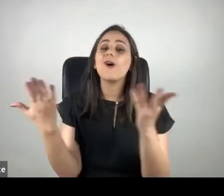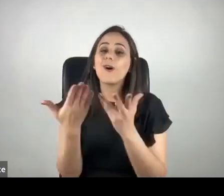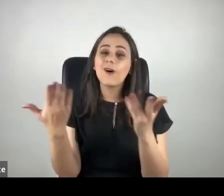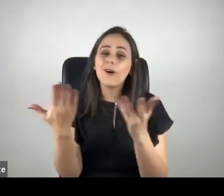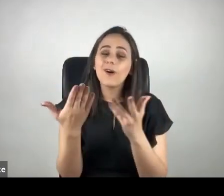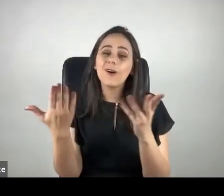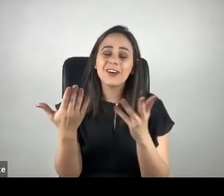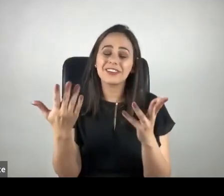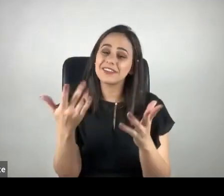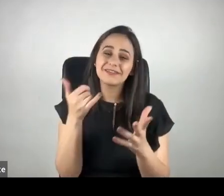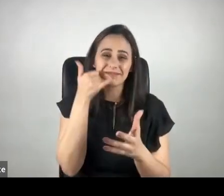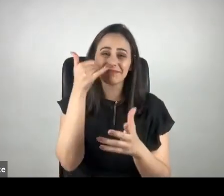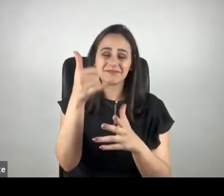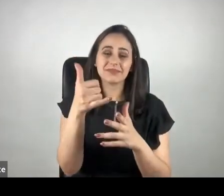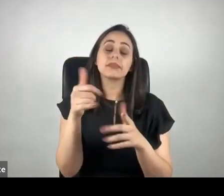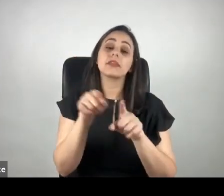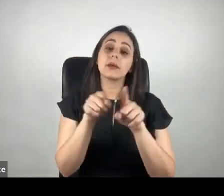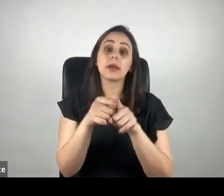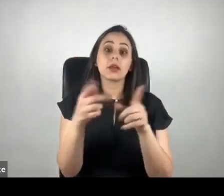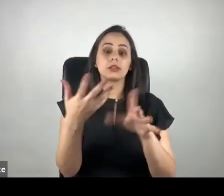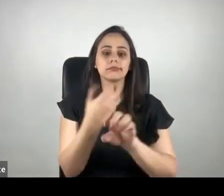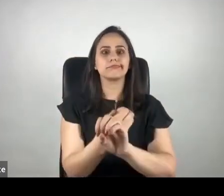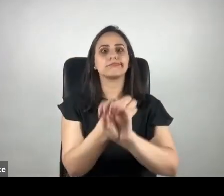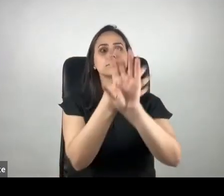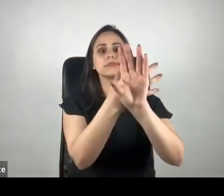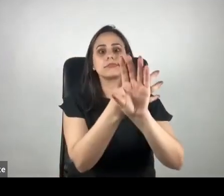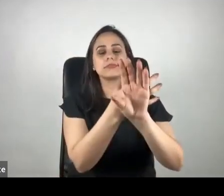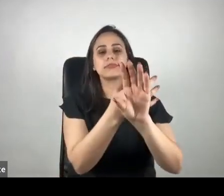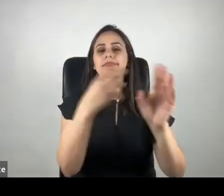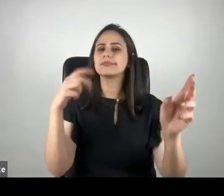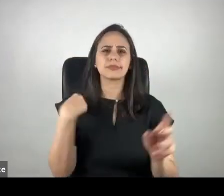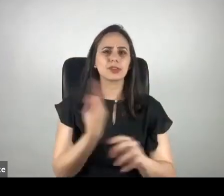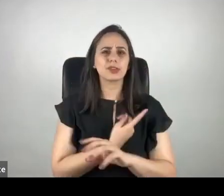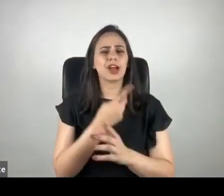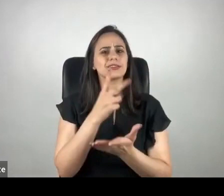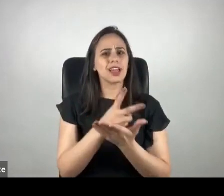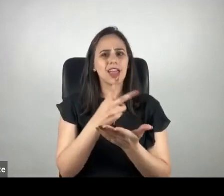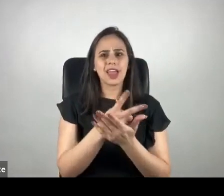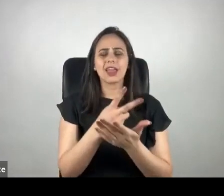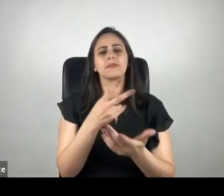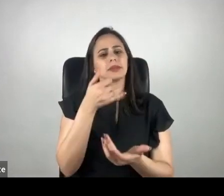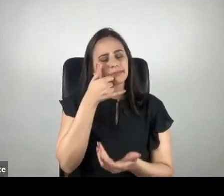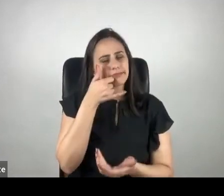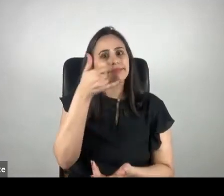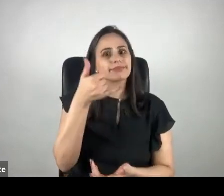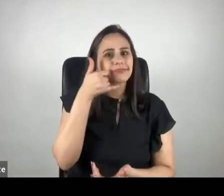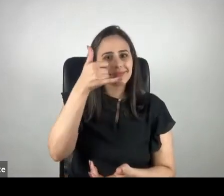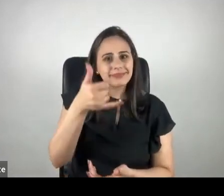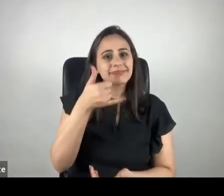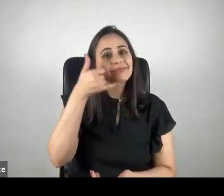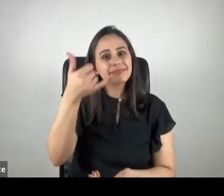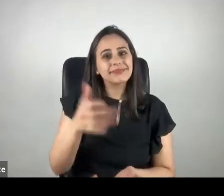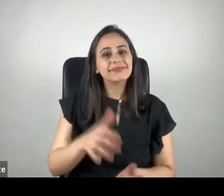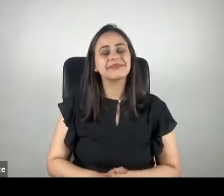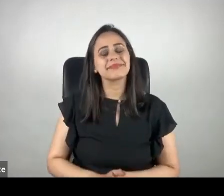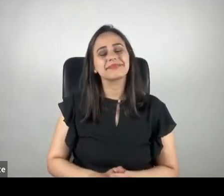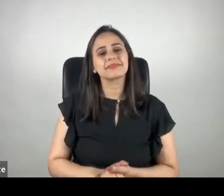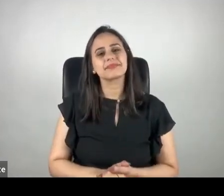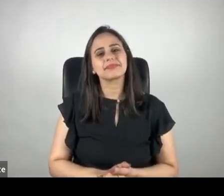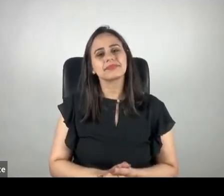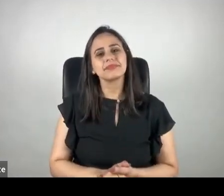agora passou por uma videoconferência, o tempo todo a gente está usando o telefone. Aí